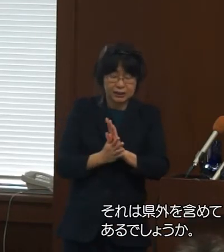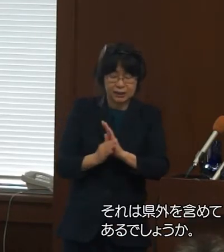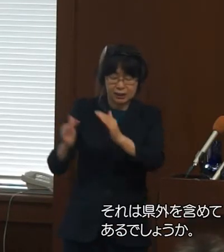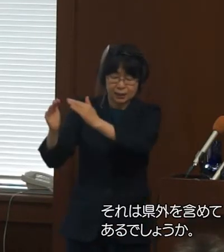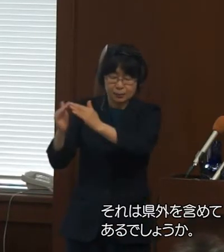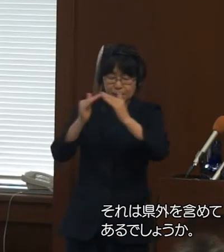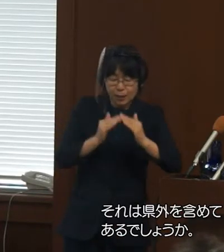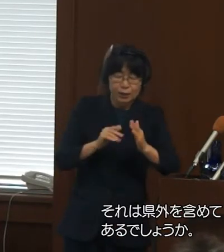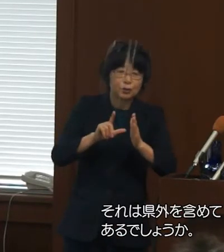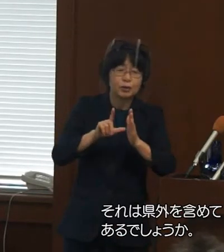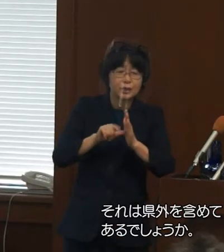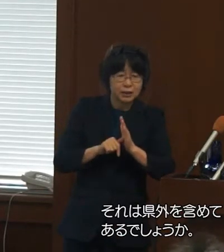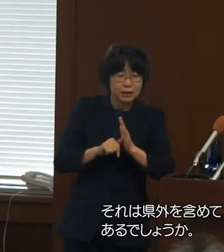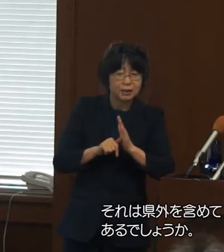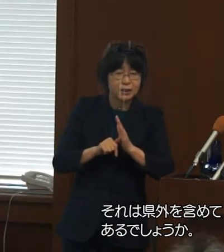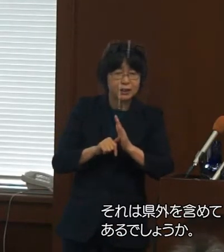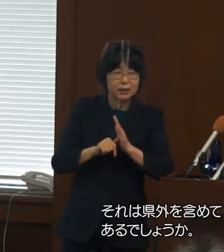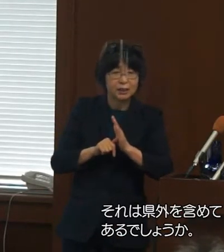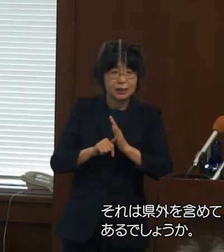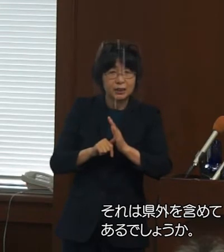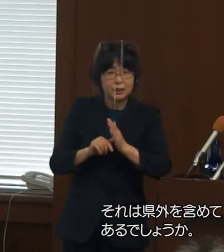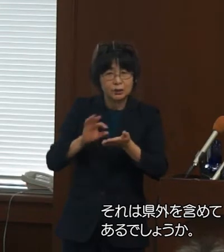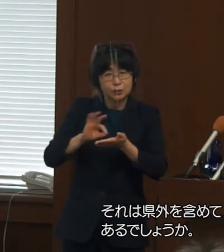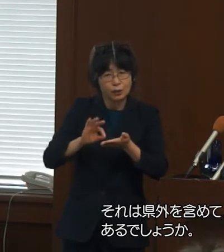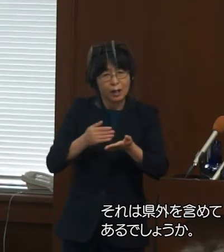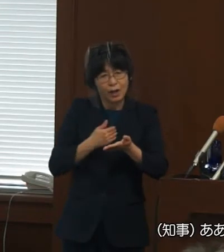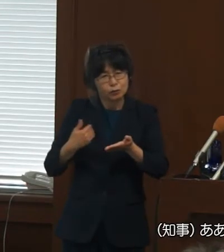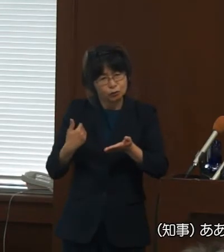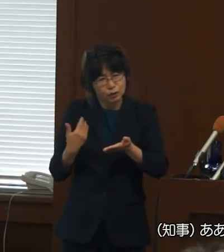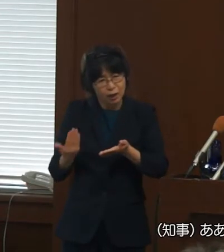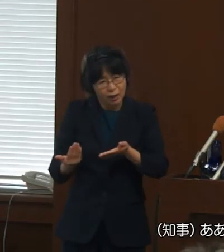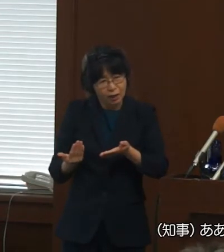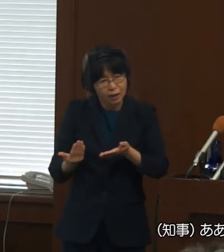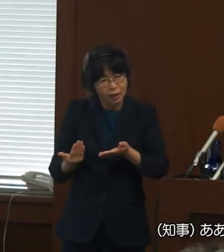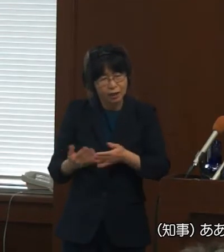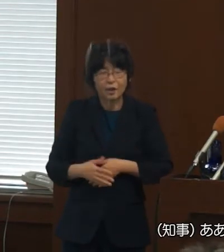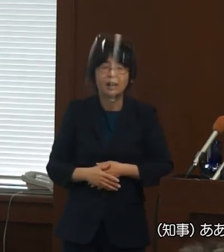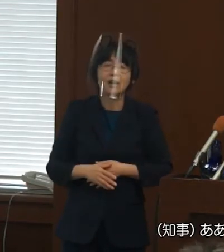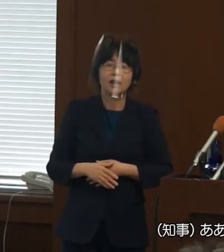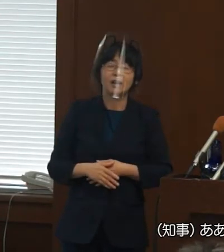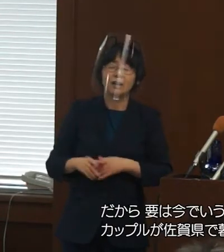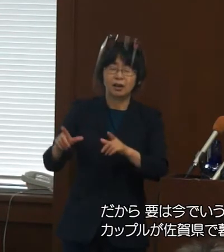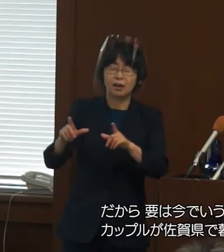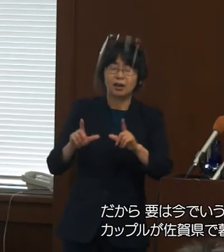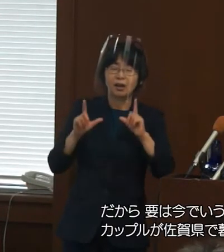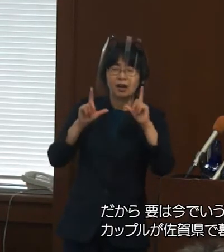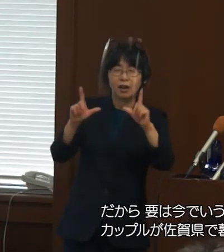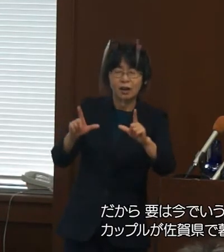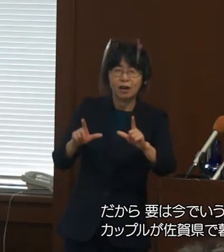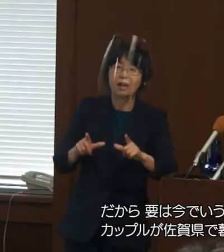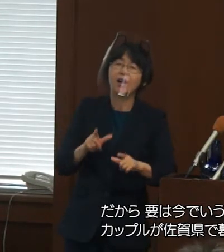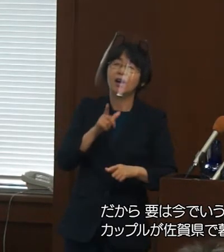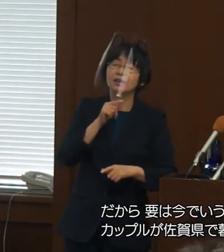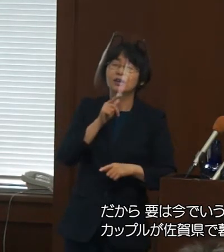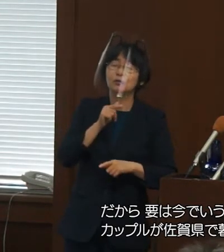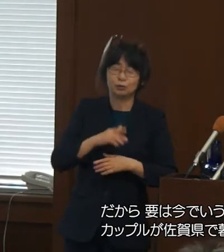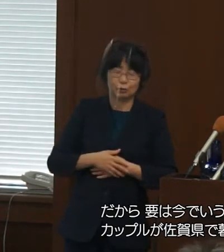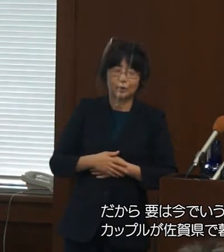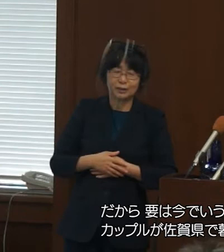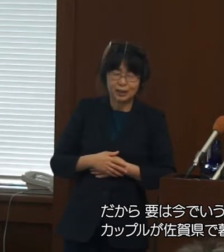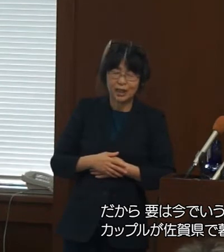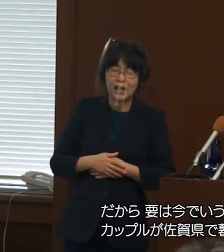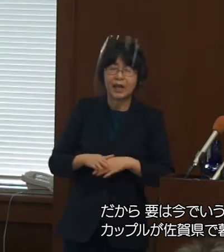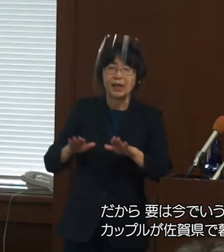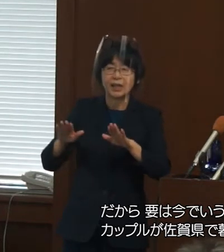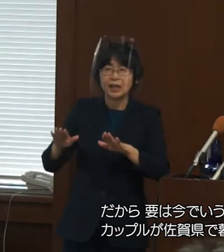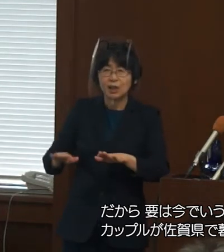めて他の都市と結ぶ予定はあるでしょうか。 面白いですね。だから要は今で言うと、その茨城